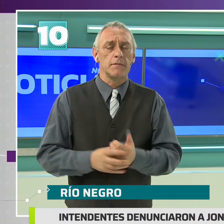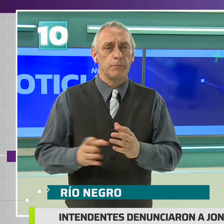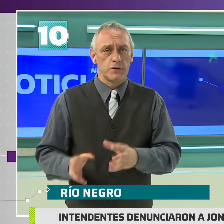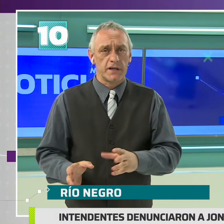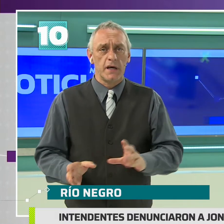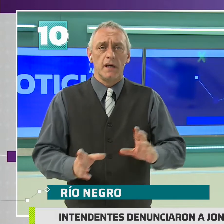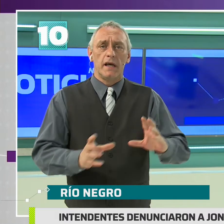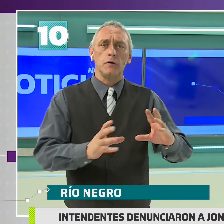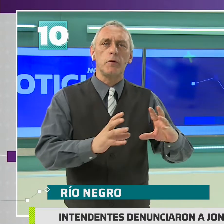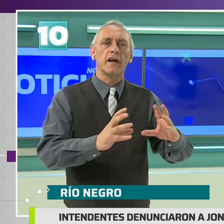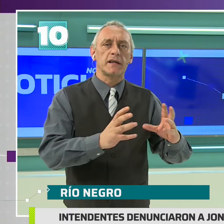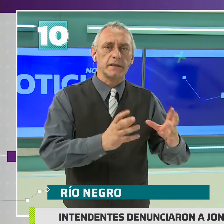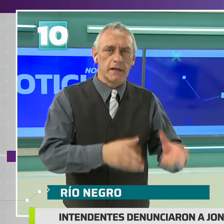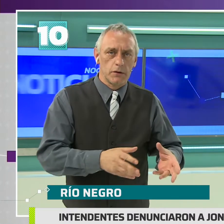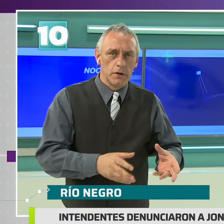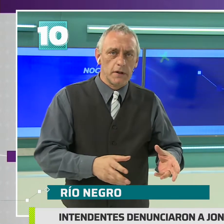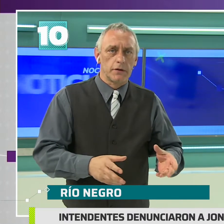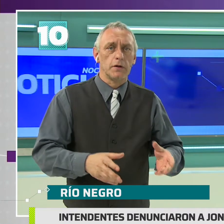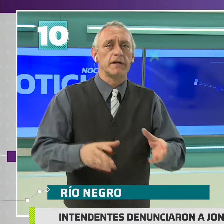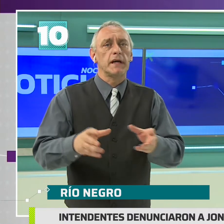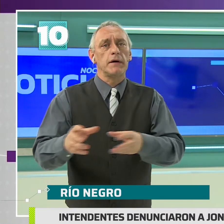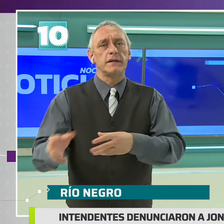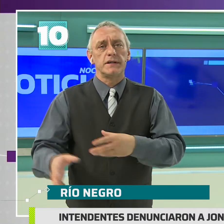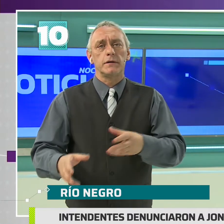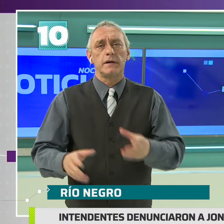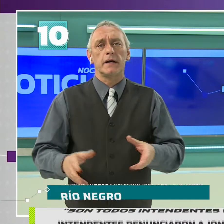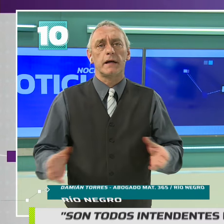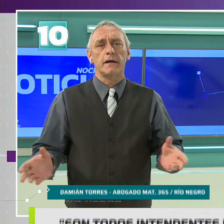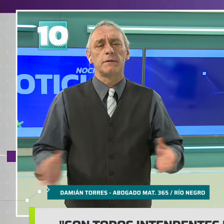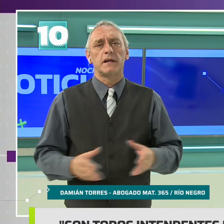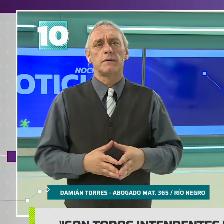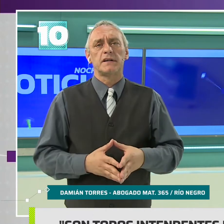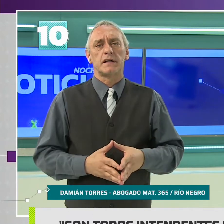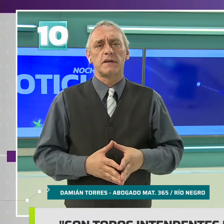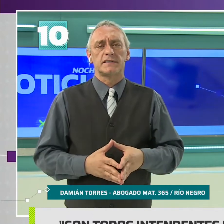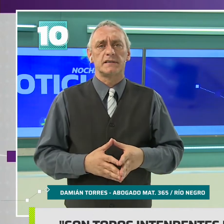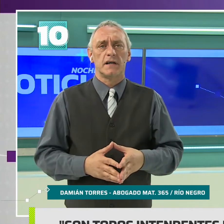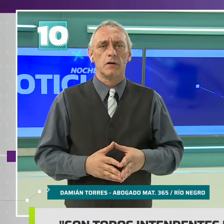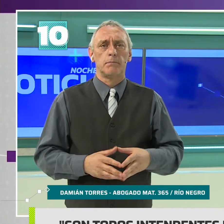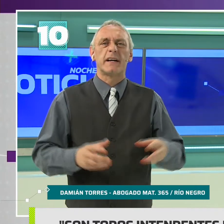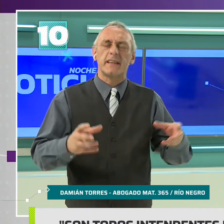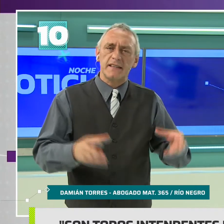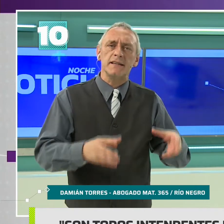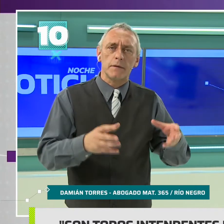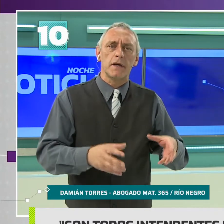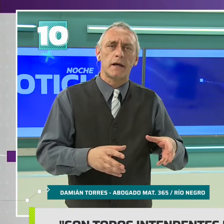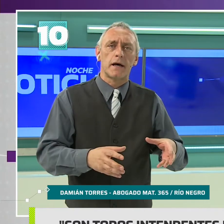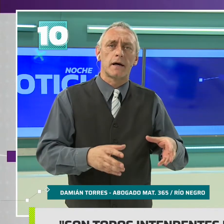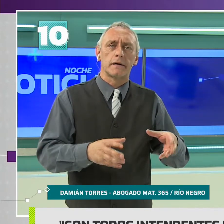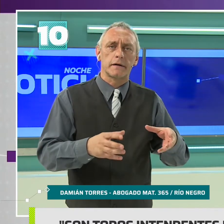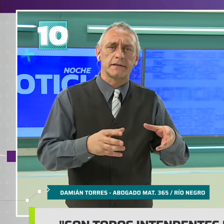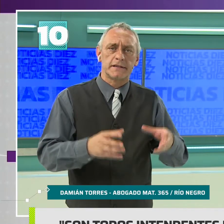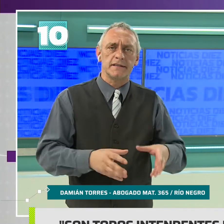ancestral mapuche. El grupo Kenkentreu, donde estaba este chico Elías Garay, que lamentablemente termina asesinado, ¿pertenecen también